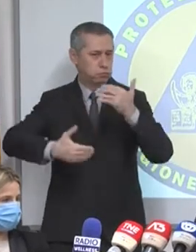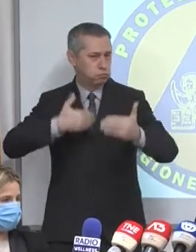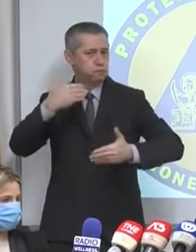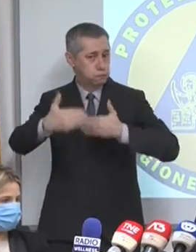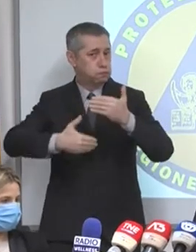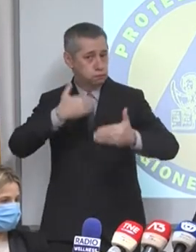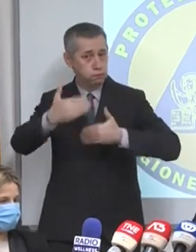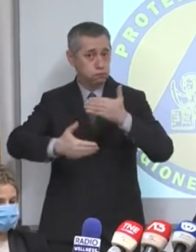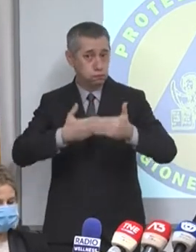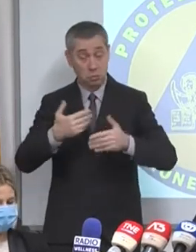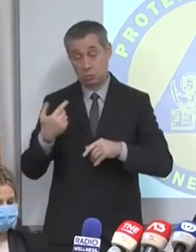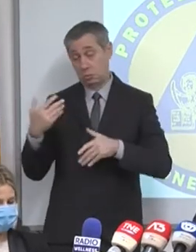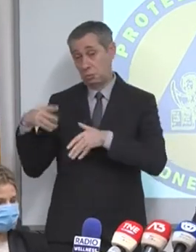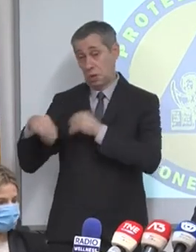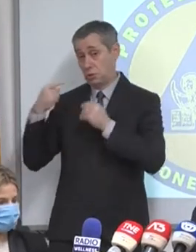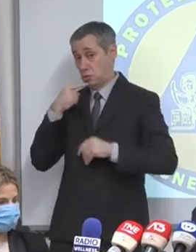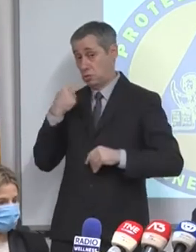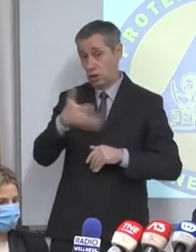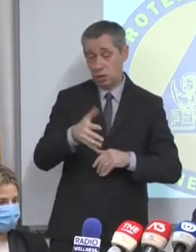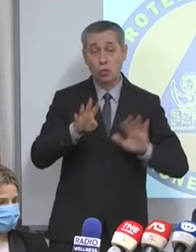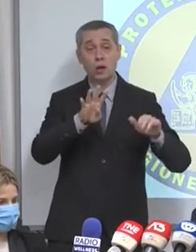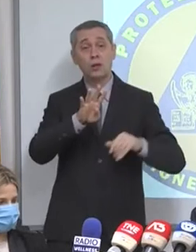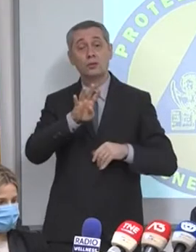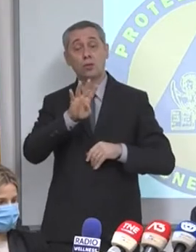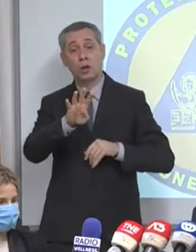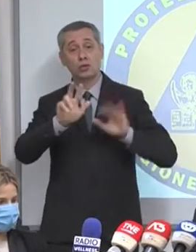questo ve l'ho detto fin dall'inizio con questi